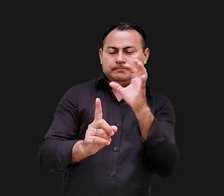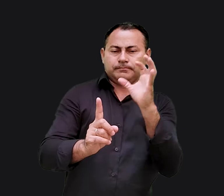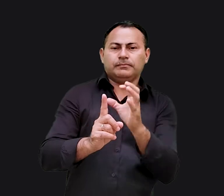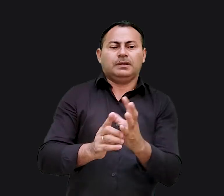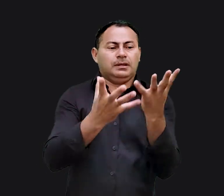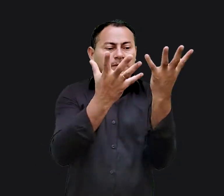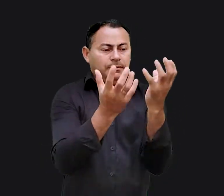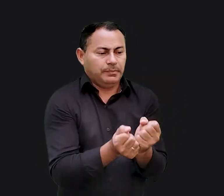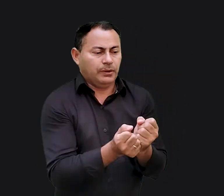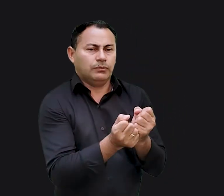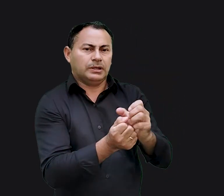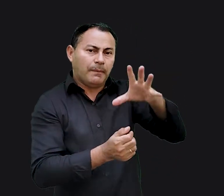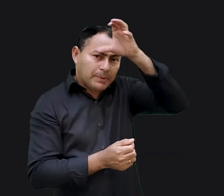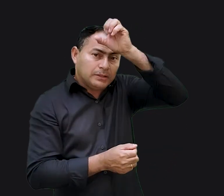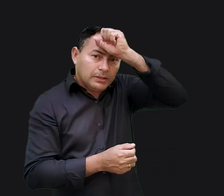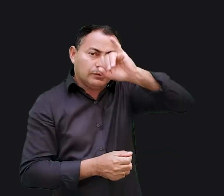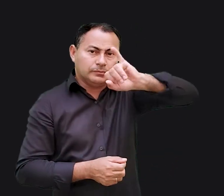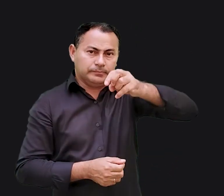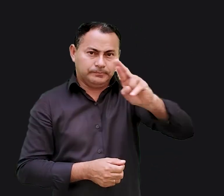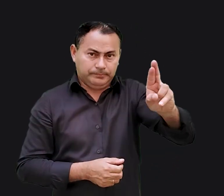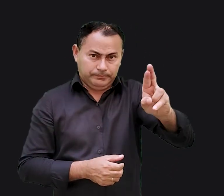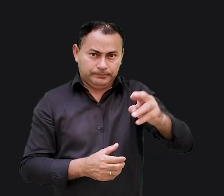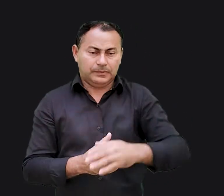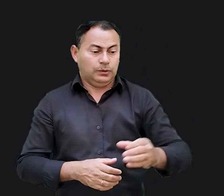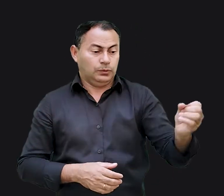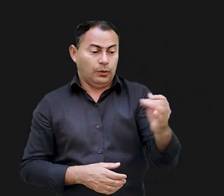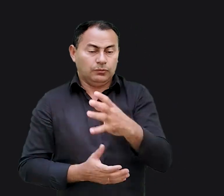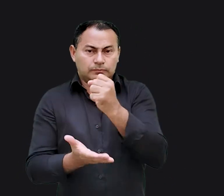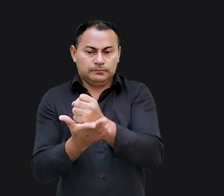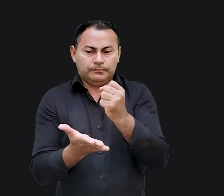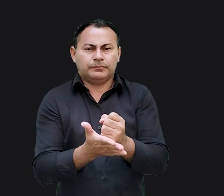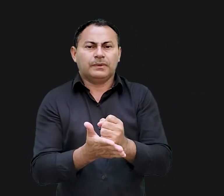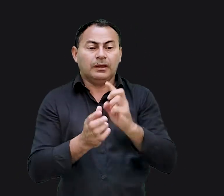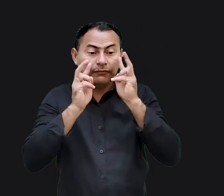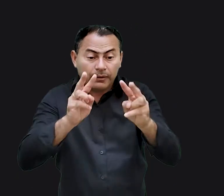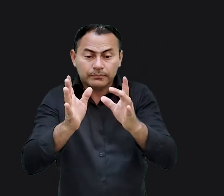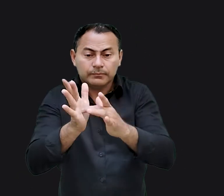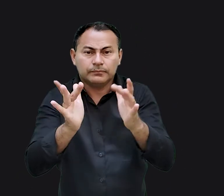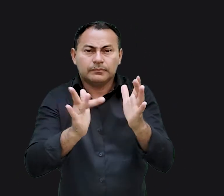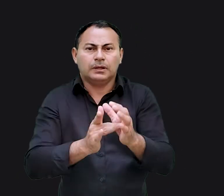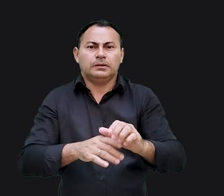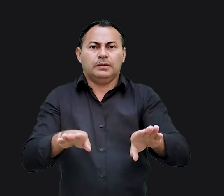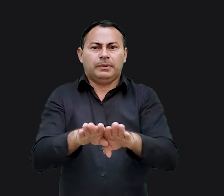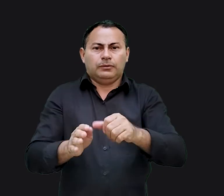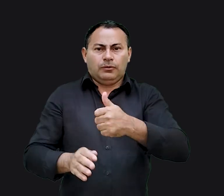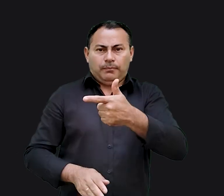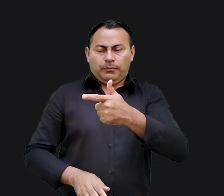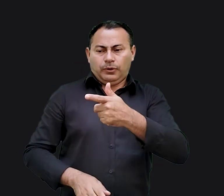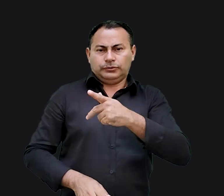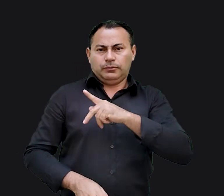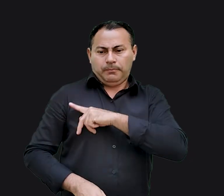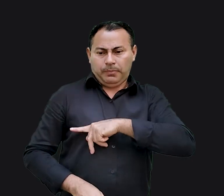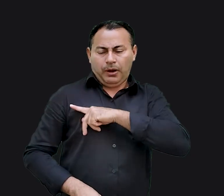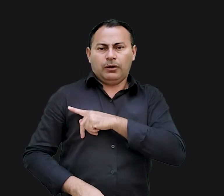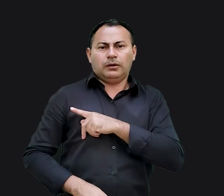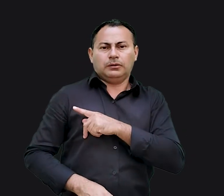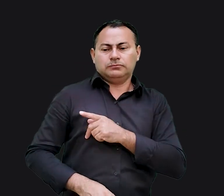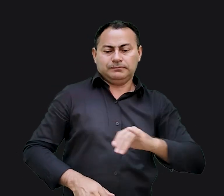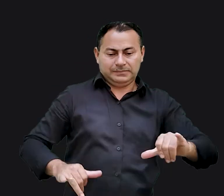a influência que recebeu dele. No Novo Testamento, vemos que Jesus Cristo e o apóstolo Paulo sofreram uma